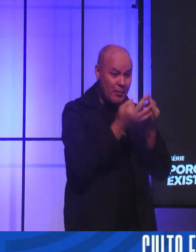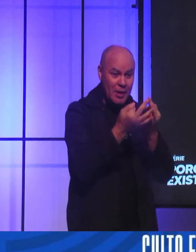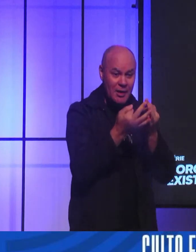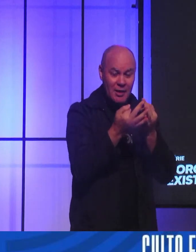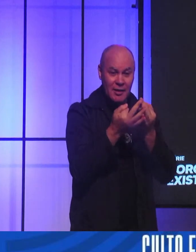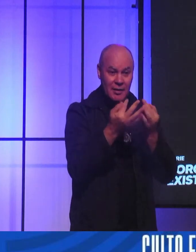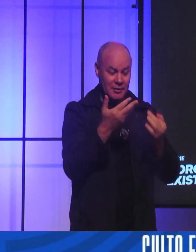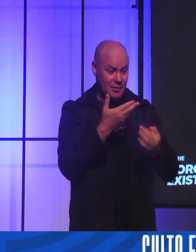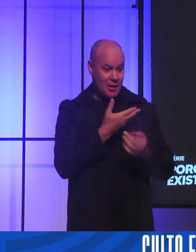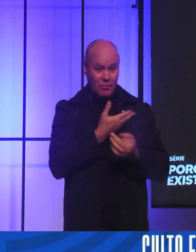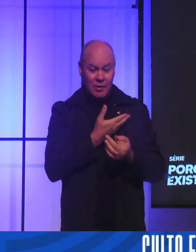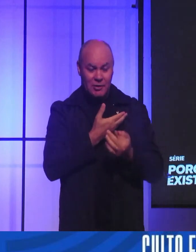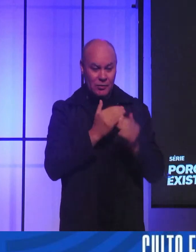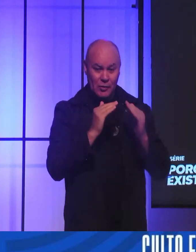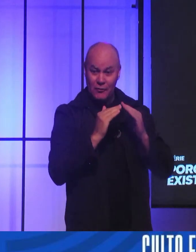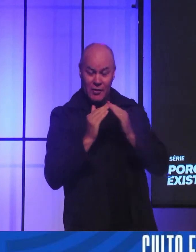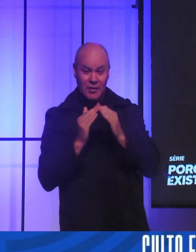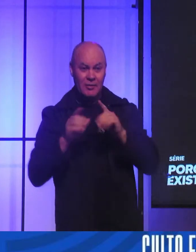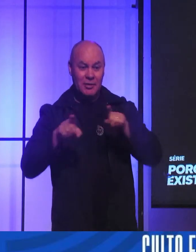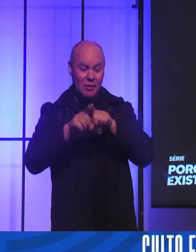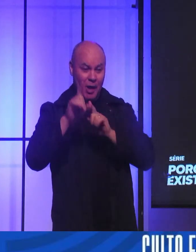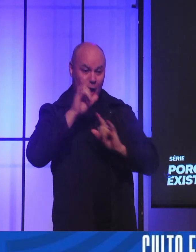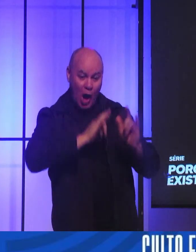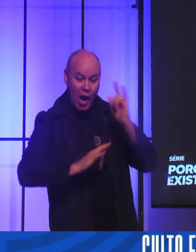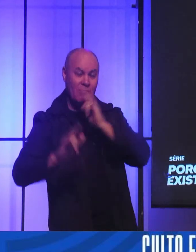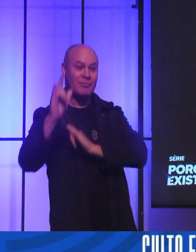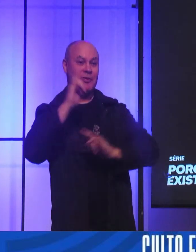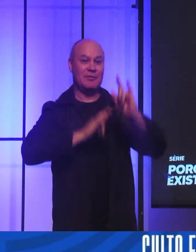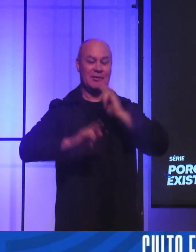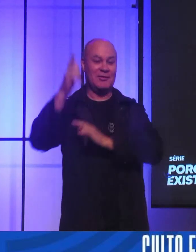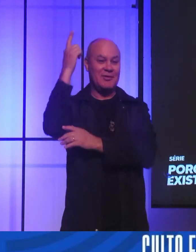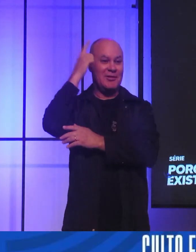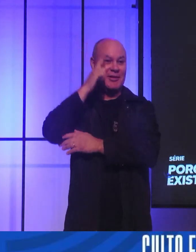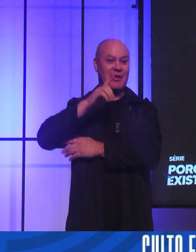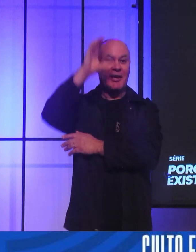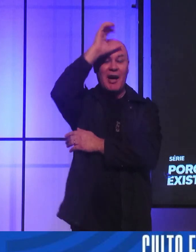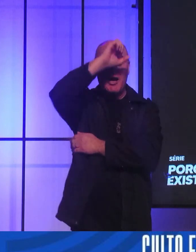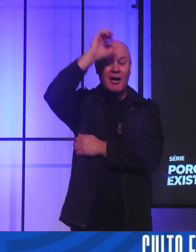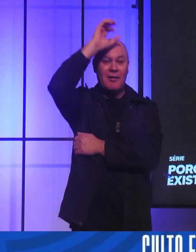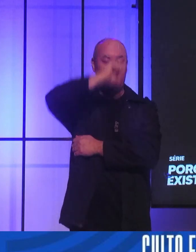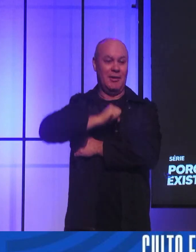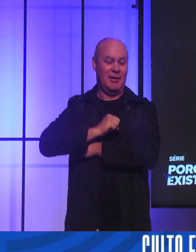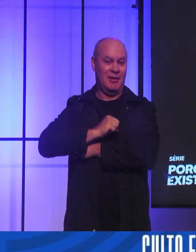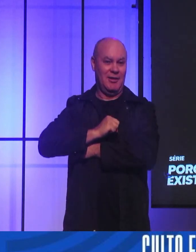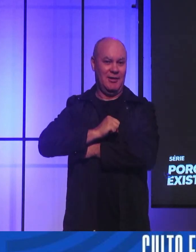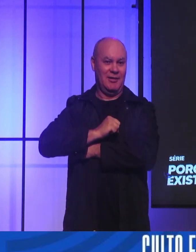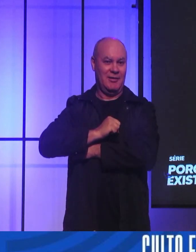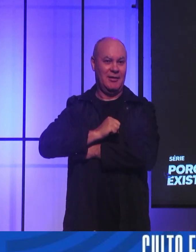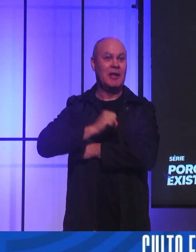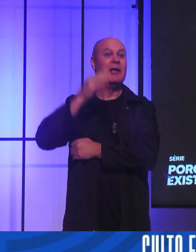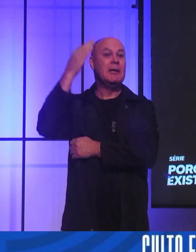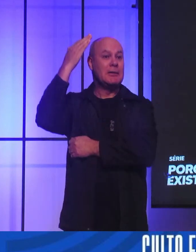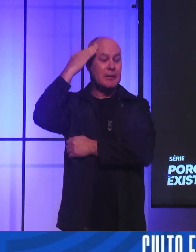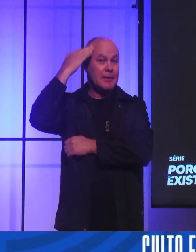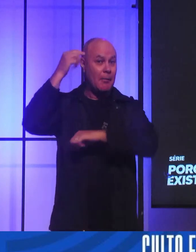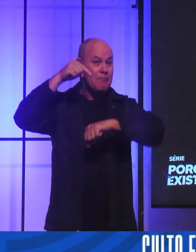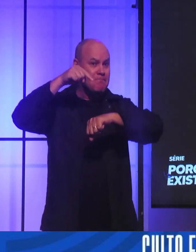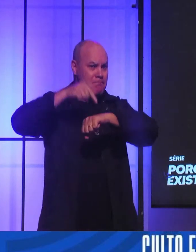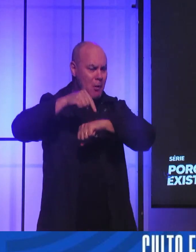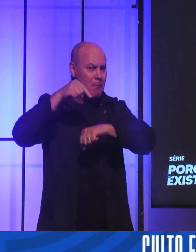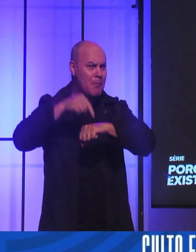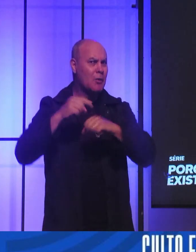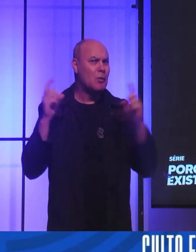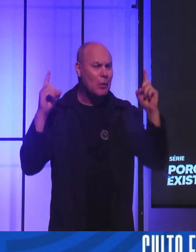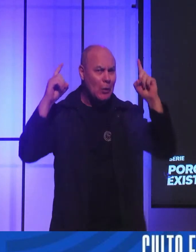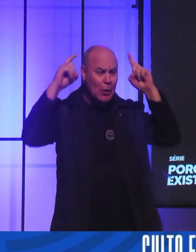pessoas. E vamos ser honestos, vivemos hoje tempos difíceis. Você percebe